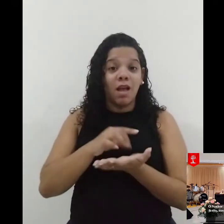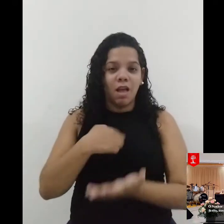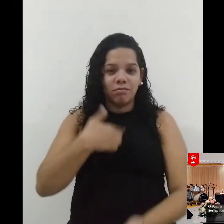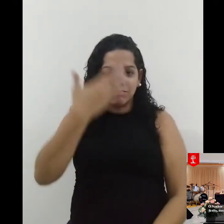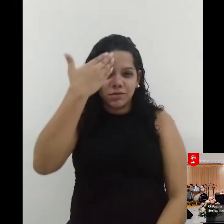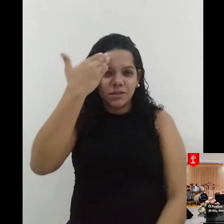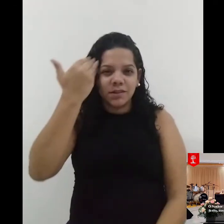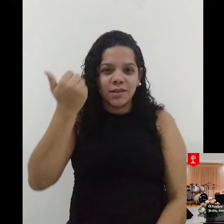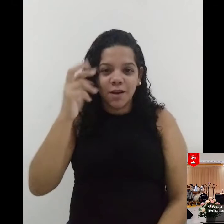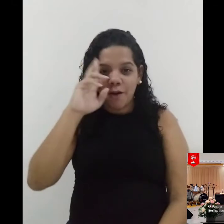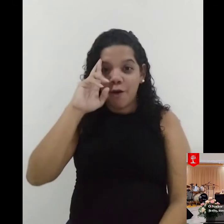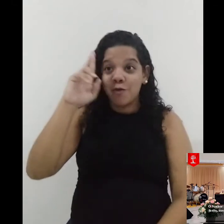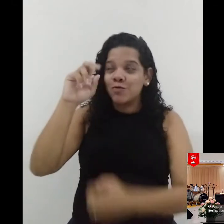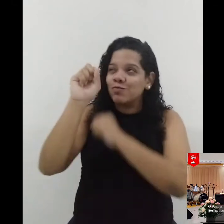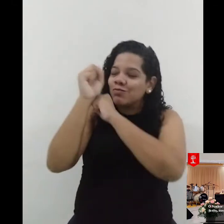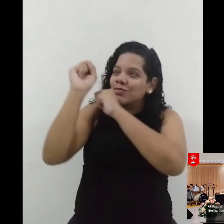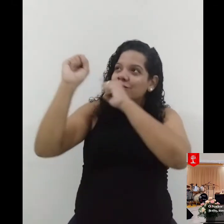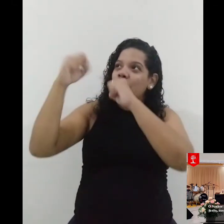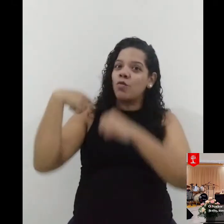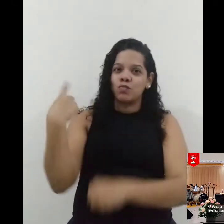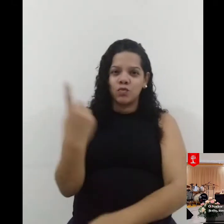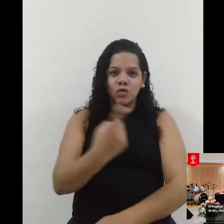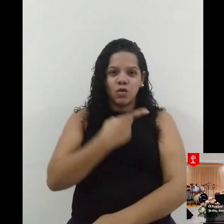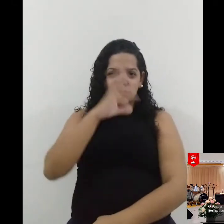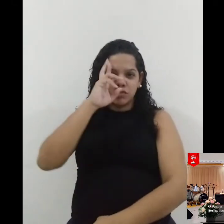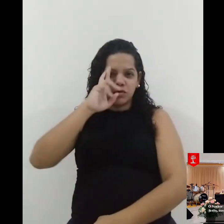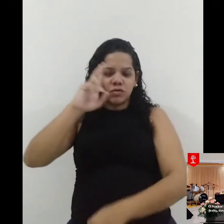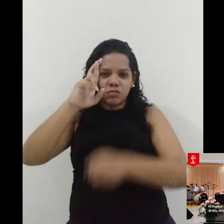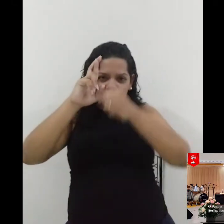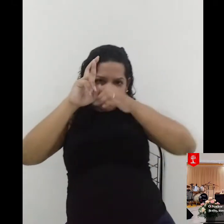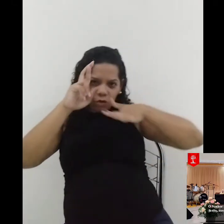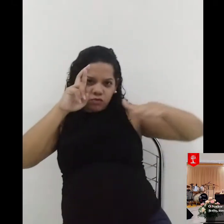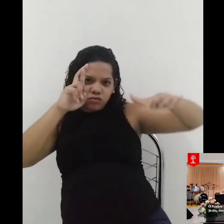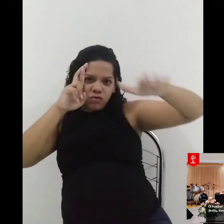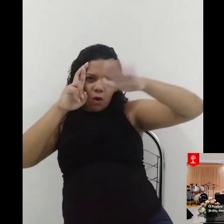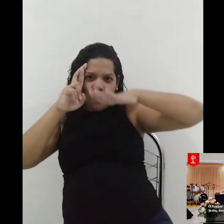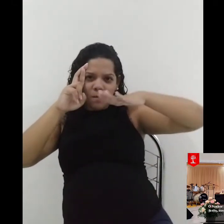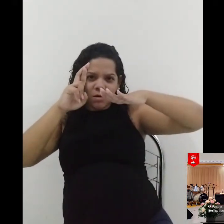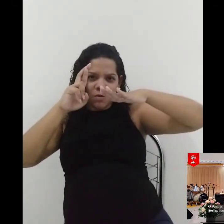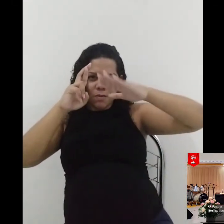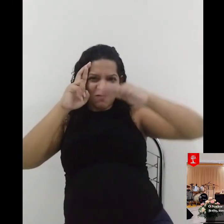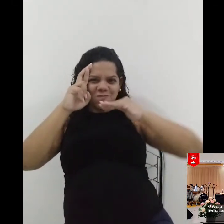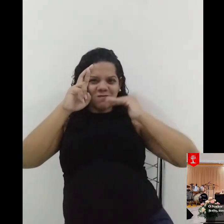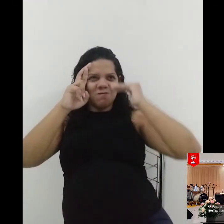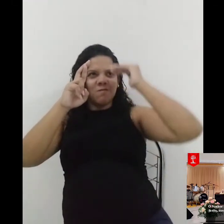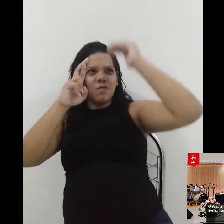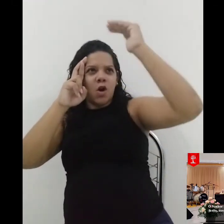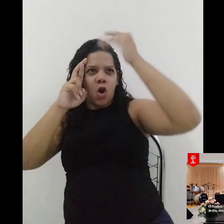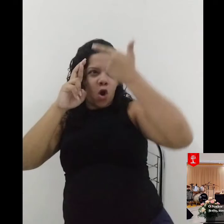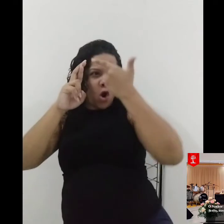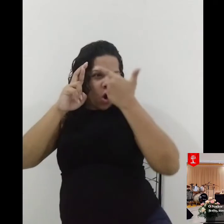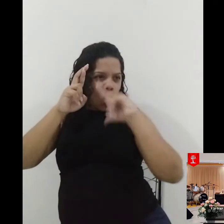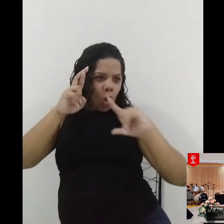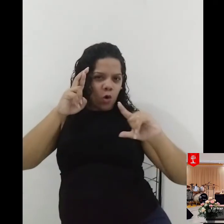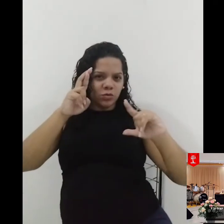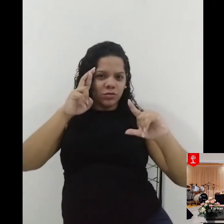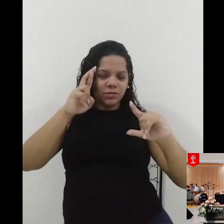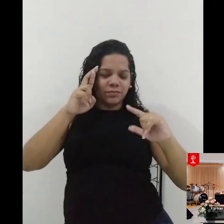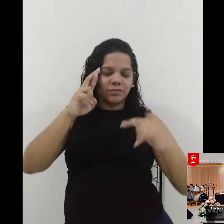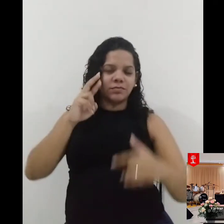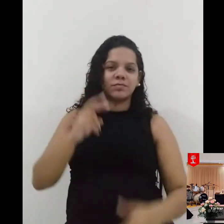o que lhe agrada, nos céus e na terra, nos mares e em todas as suas